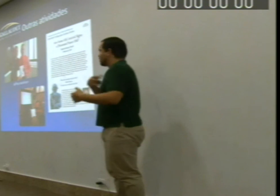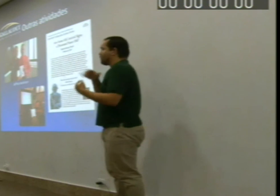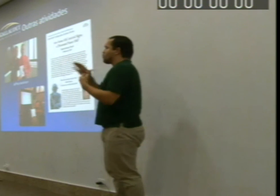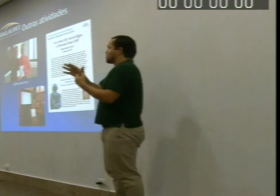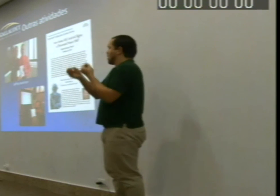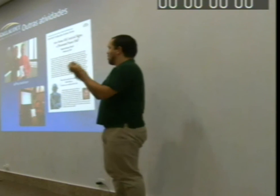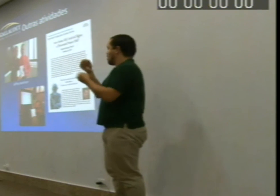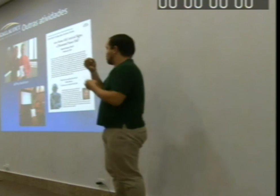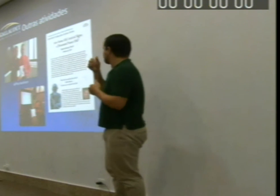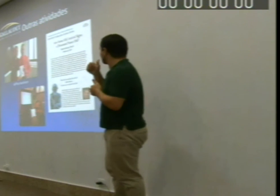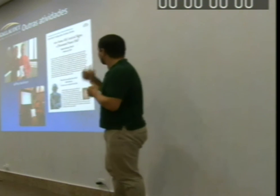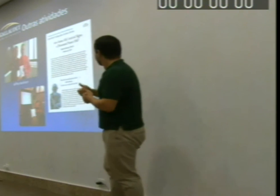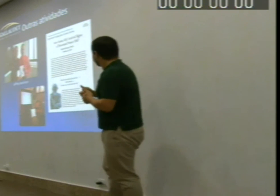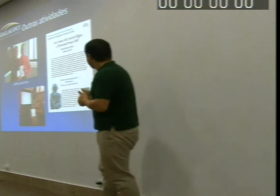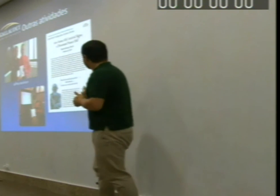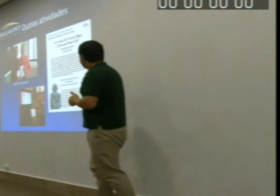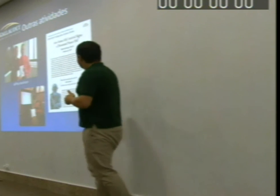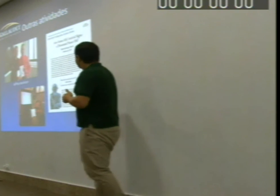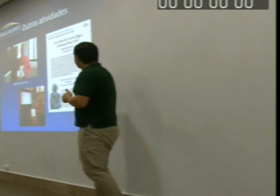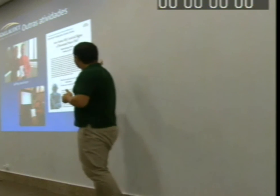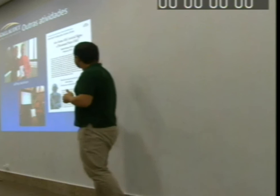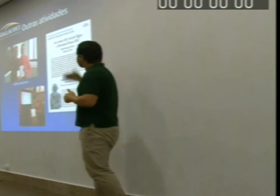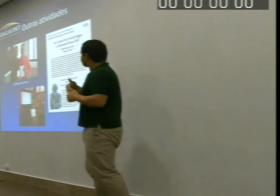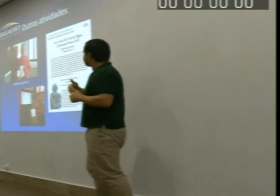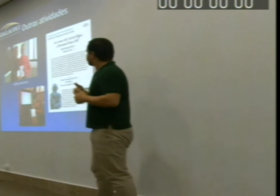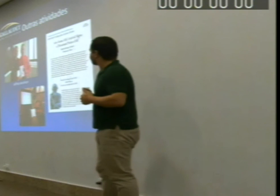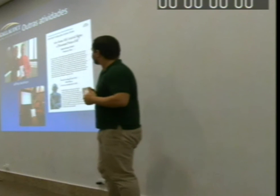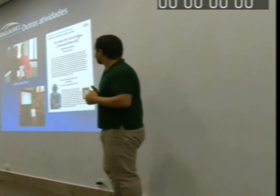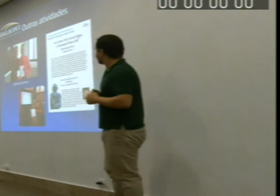anos já eu vou mostrar isso para